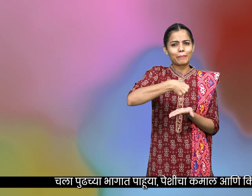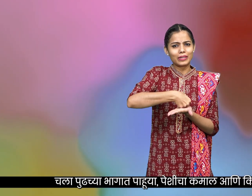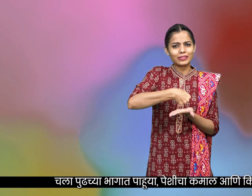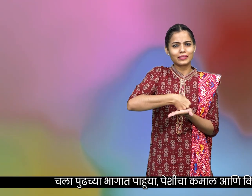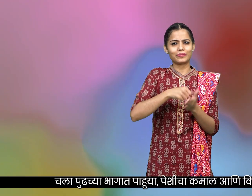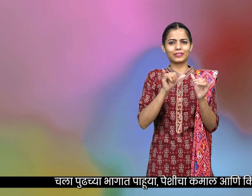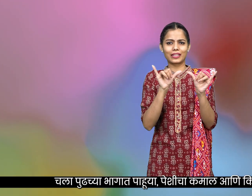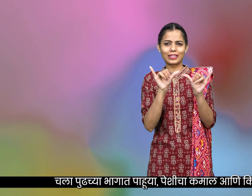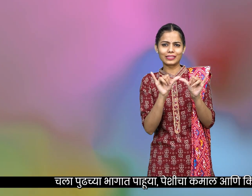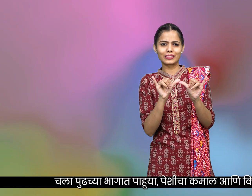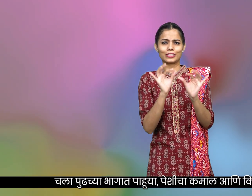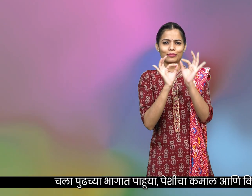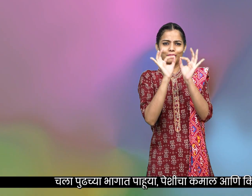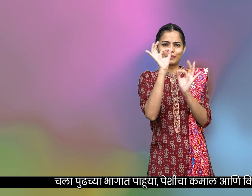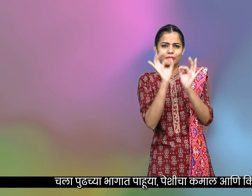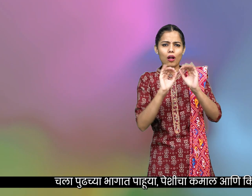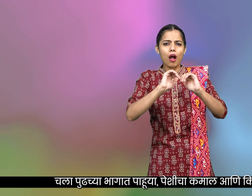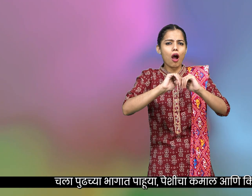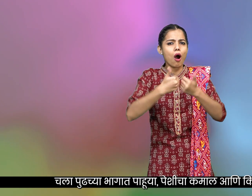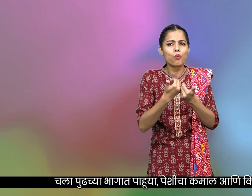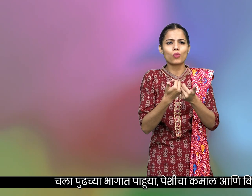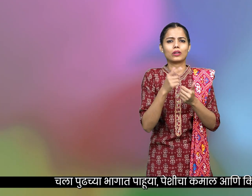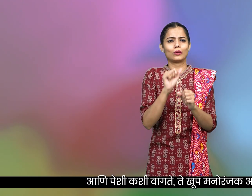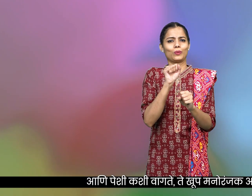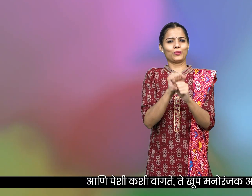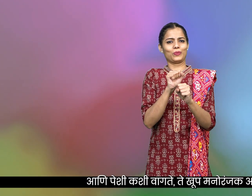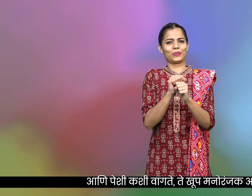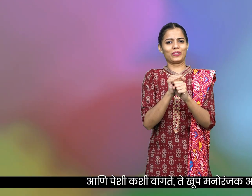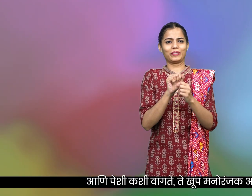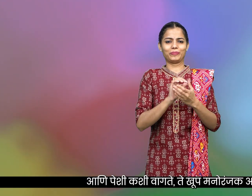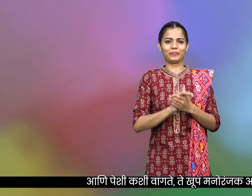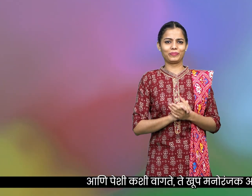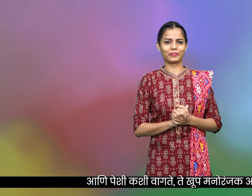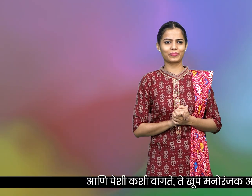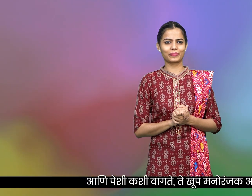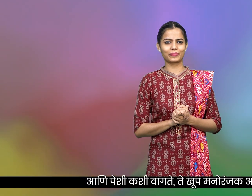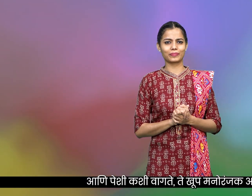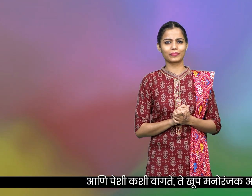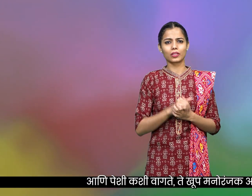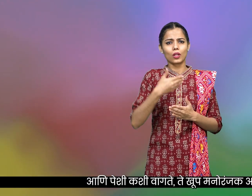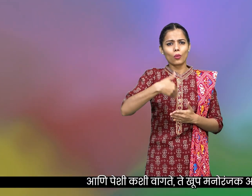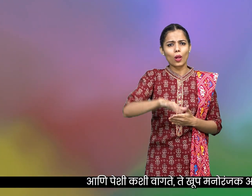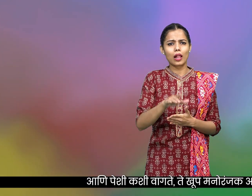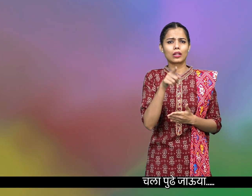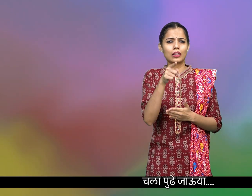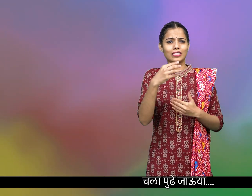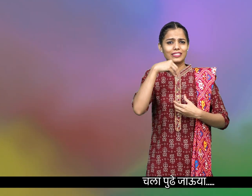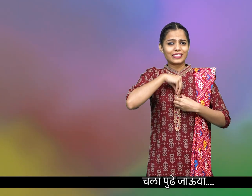जाऊया. पेशींची कमाल आणि किमान आकार आणि पेशी कशी वागते हे खूप मनोरंजक असेल. चला पुढे